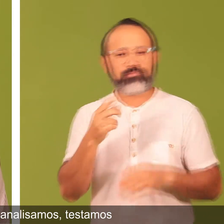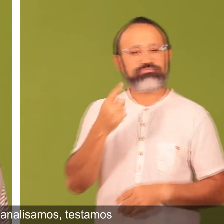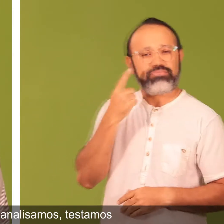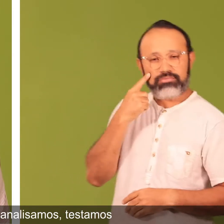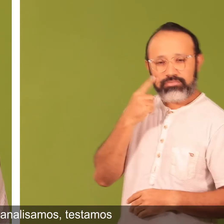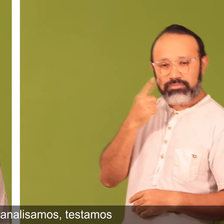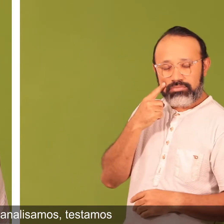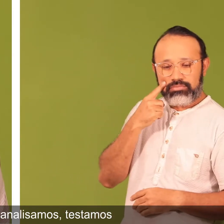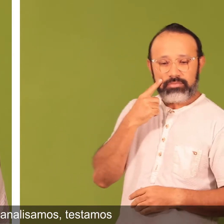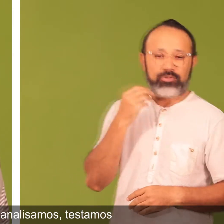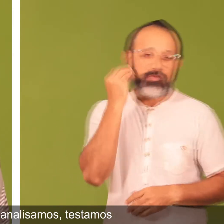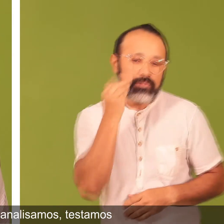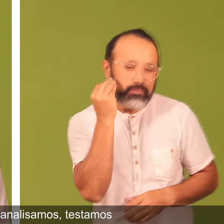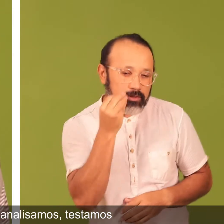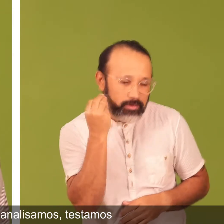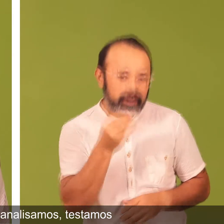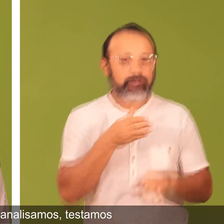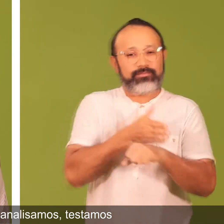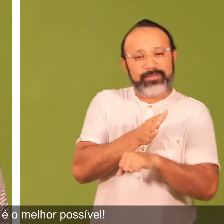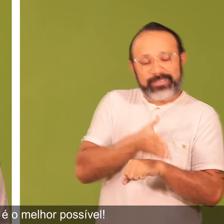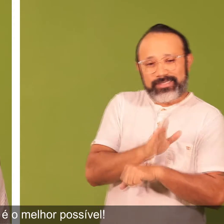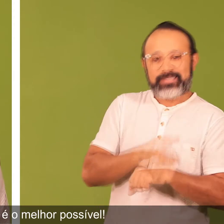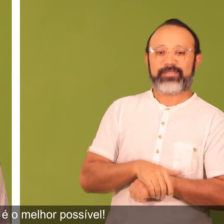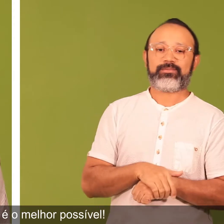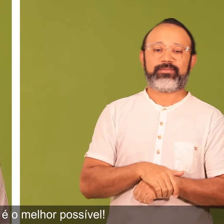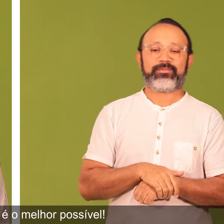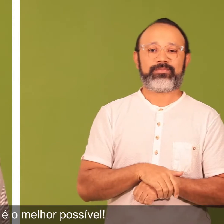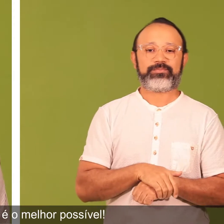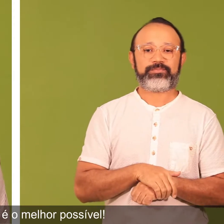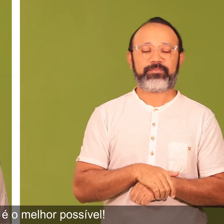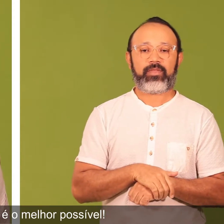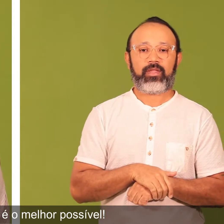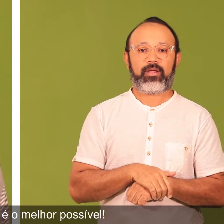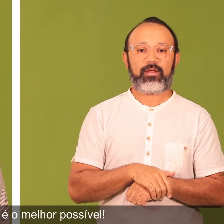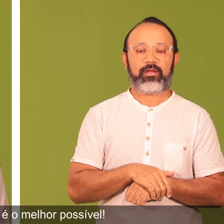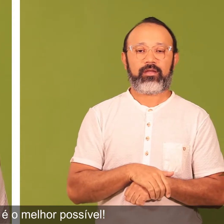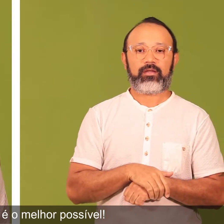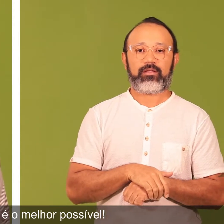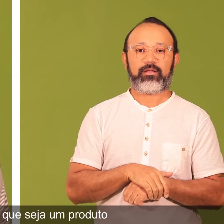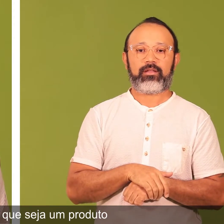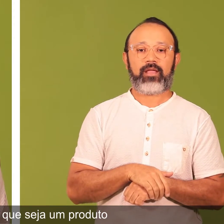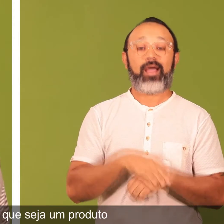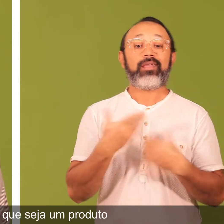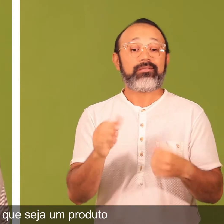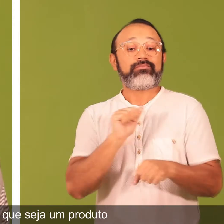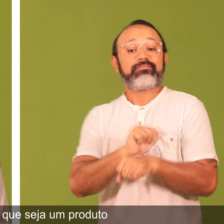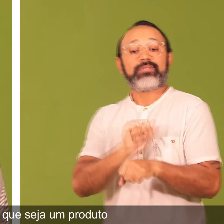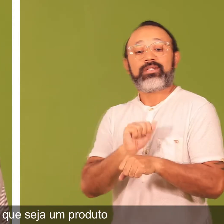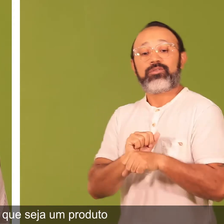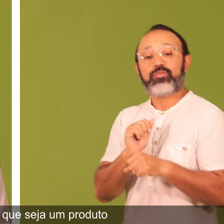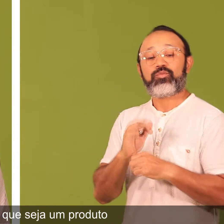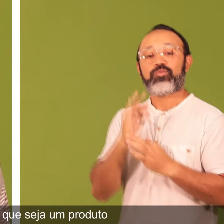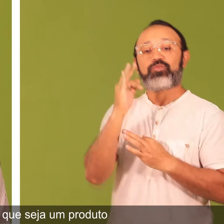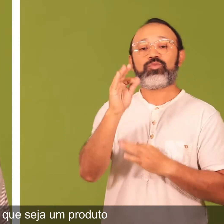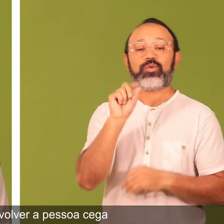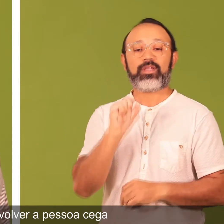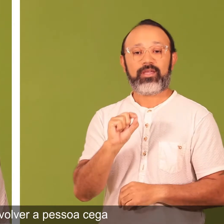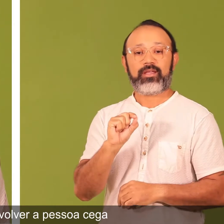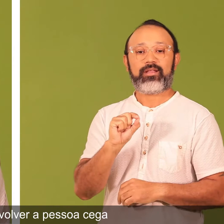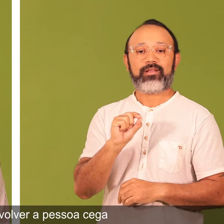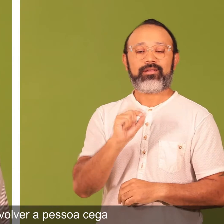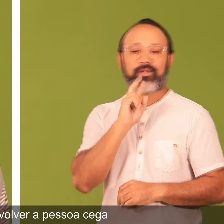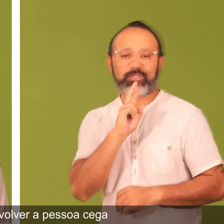conversamos analisamos testamos e o resultado é o melhor possível né resultado que seja um produto